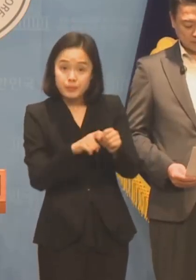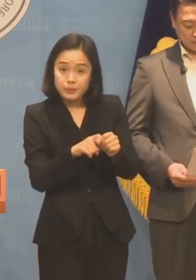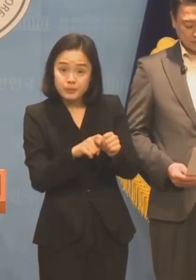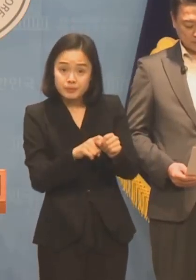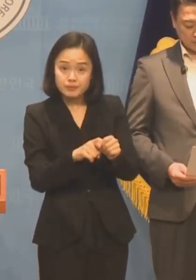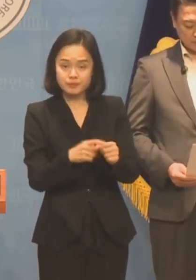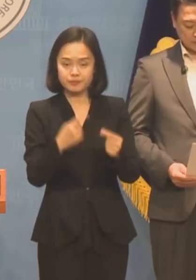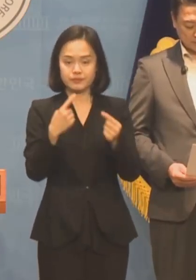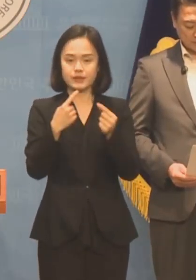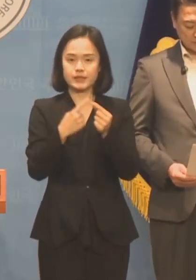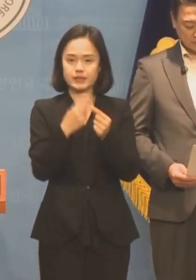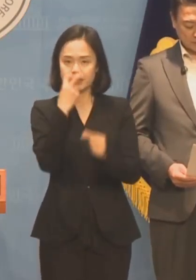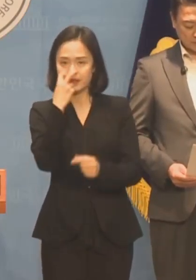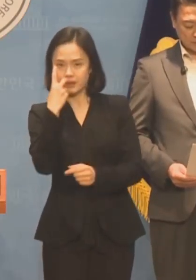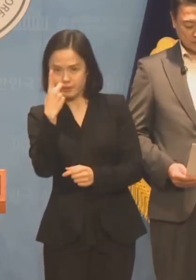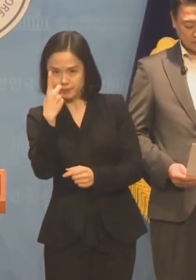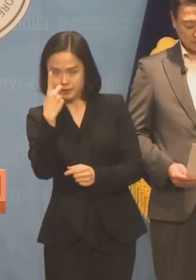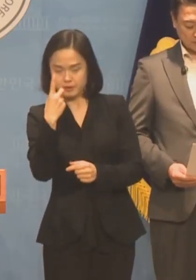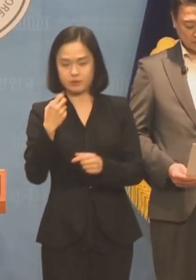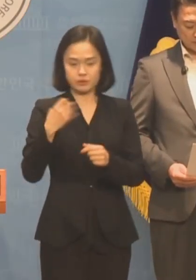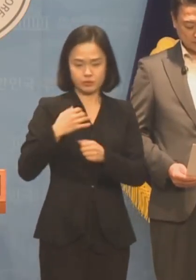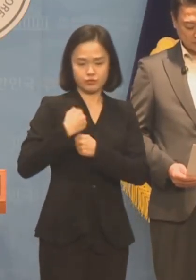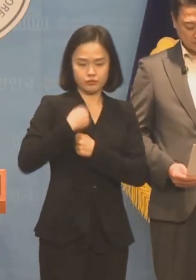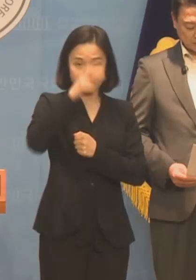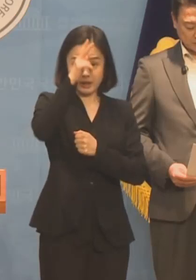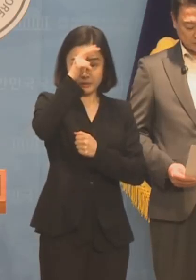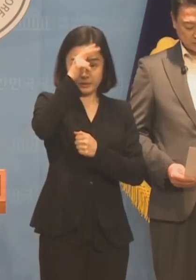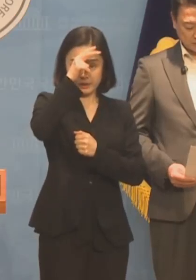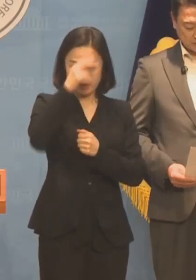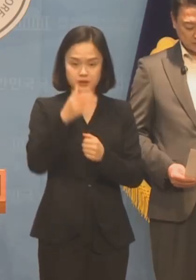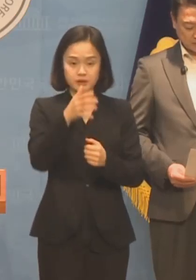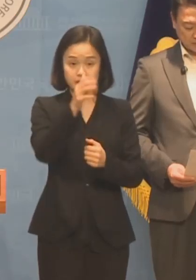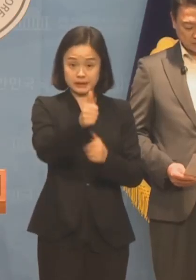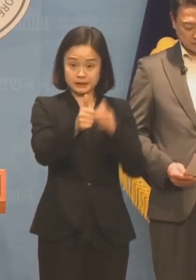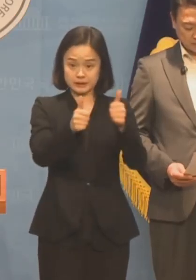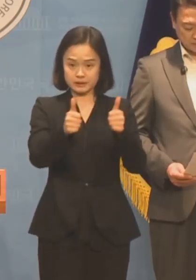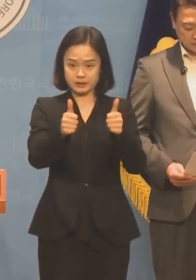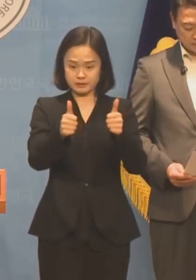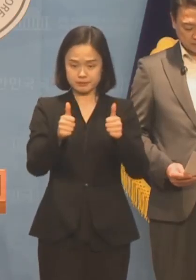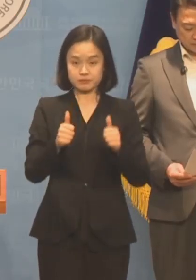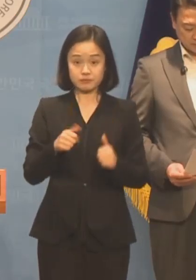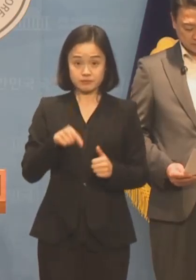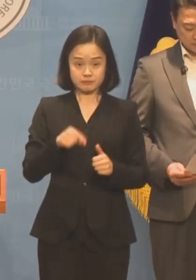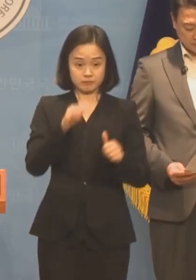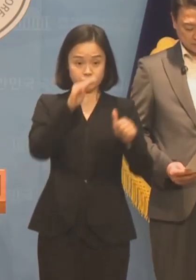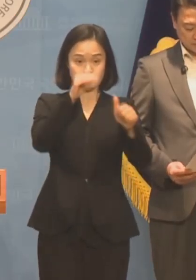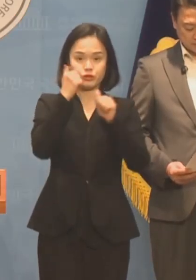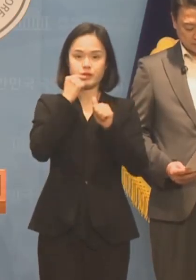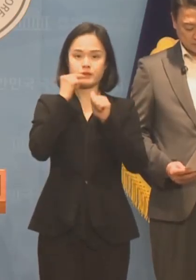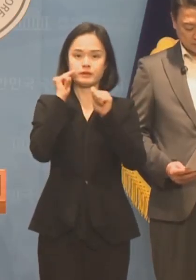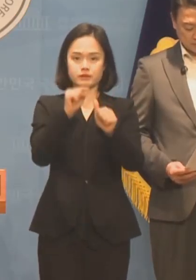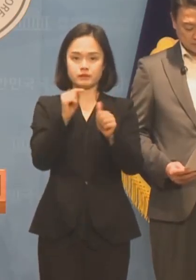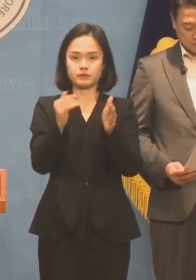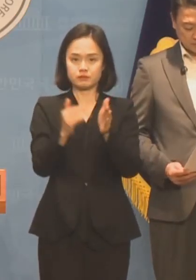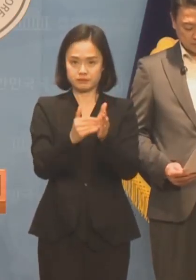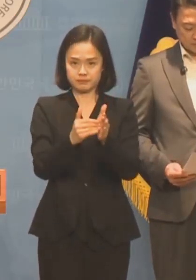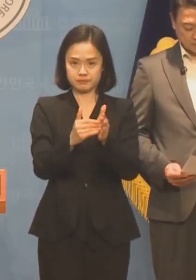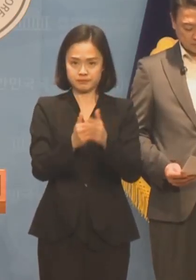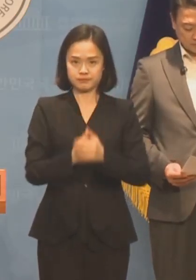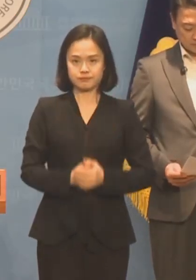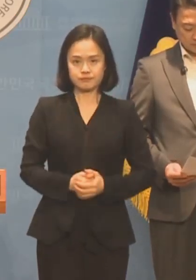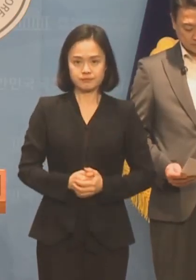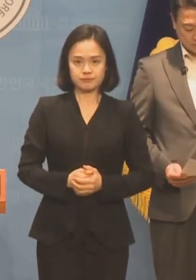군사경찰단장을 여의변전소로 소집했습니다. 여의변전소는 국회의사당의 상시 전원 공급